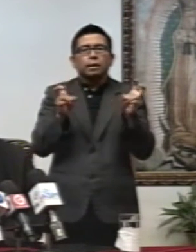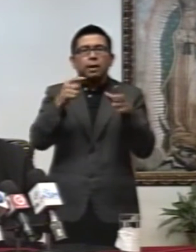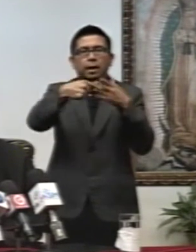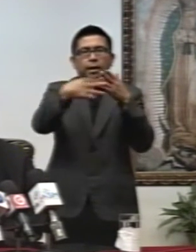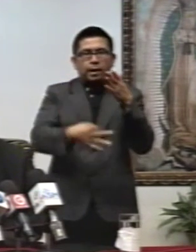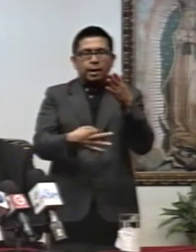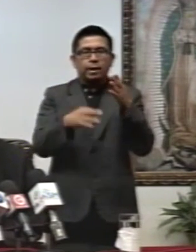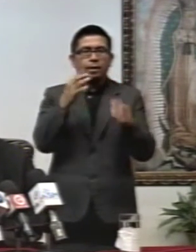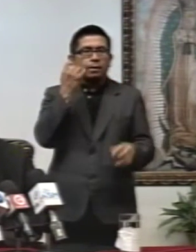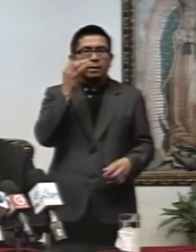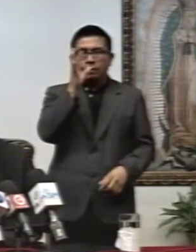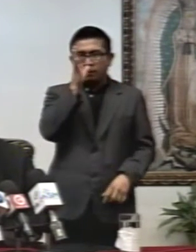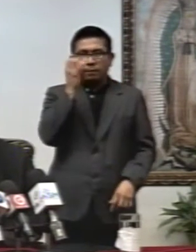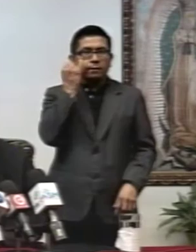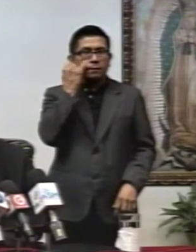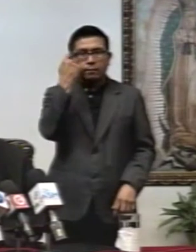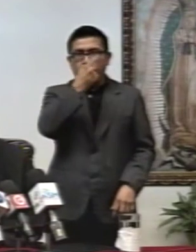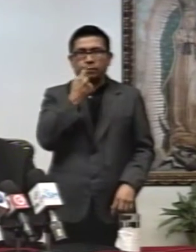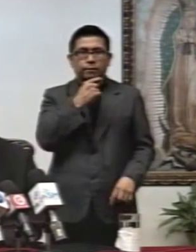pagar deudas. ¿Cuál es su reacción?